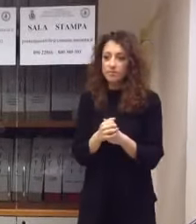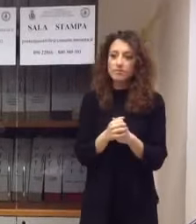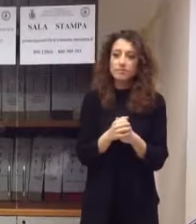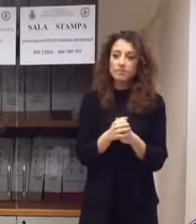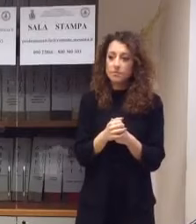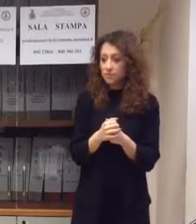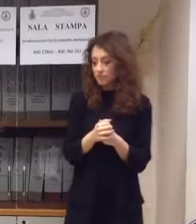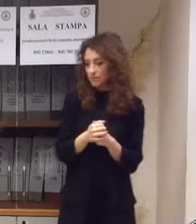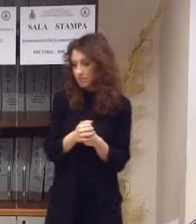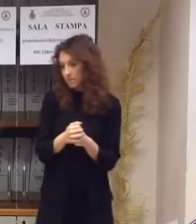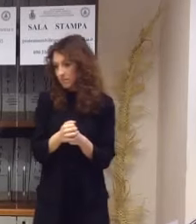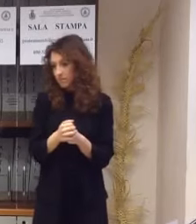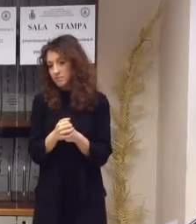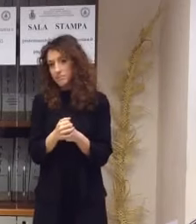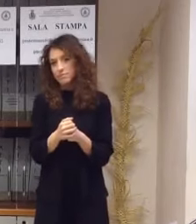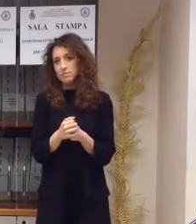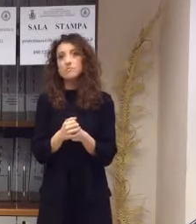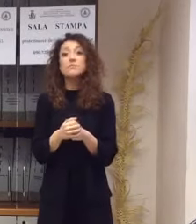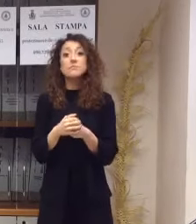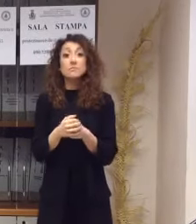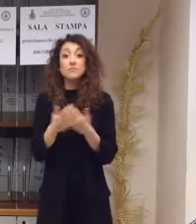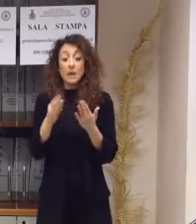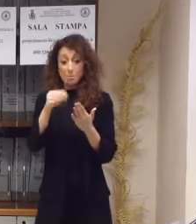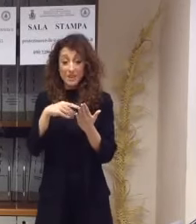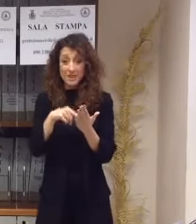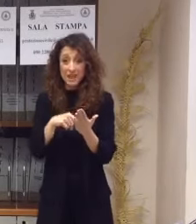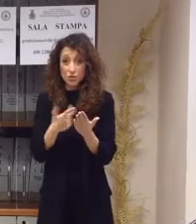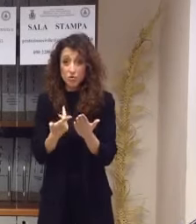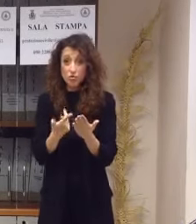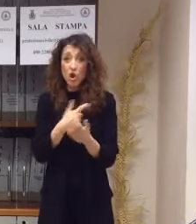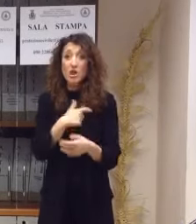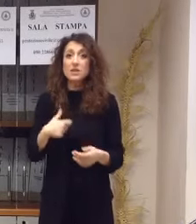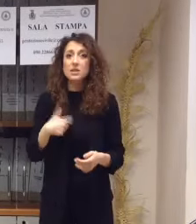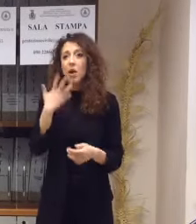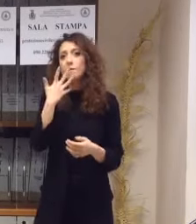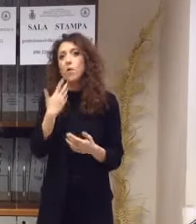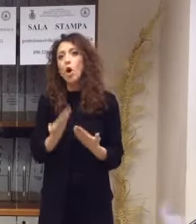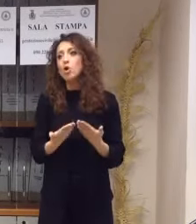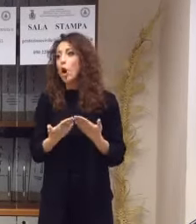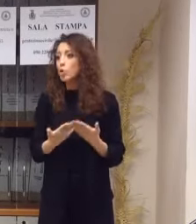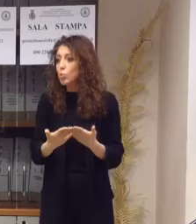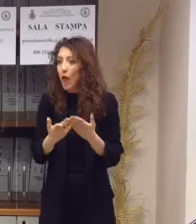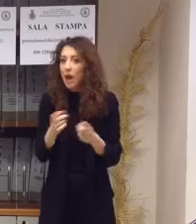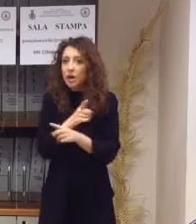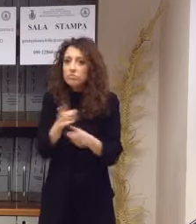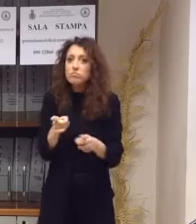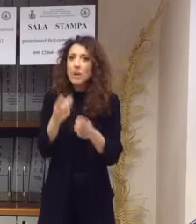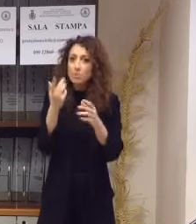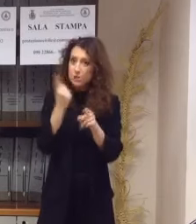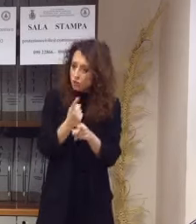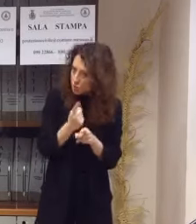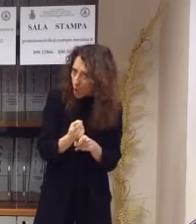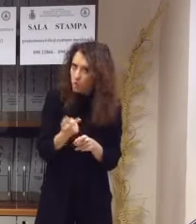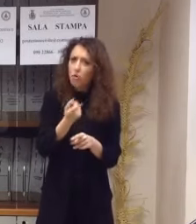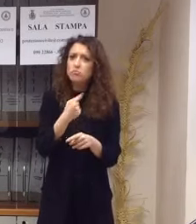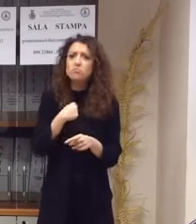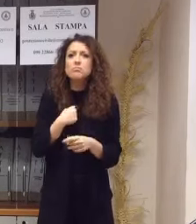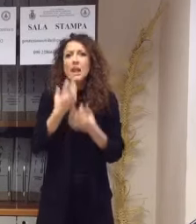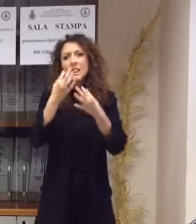tanti. Allora, mi arriva questo messaggio: sindaco, io voglio dare una mano se avete bisogno. Sono a vostra